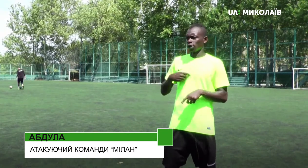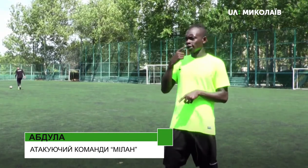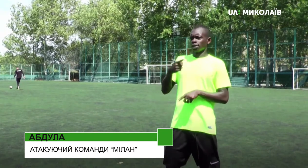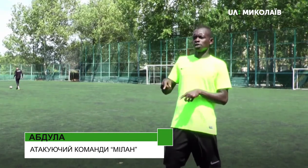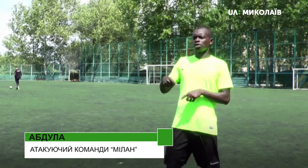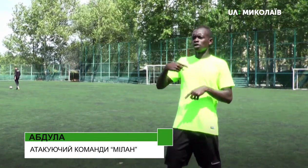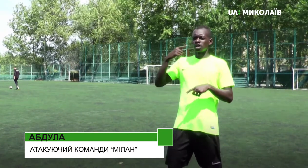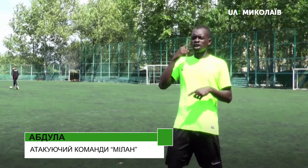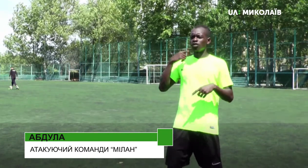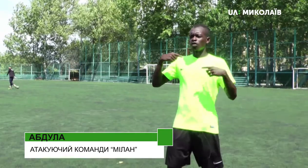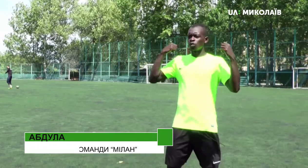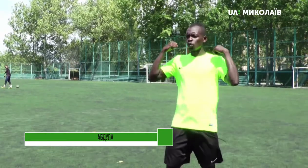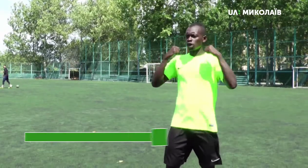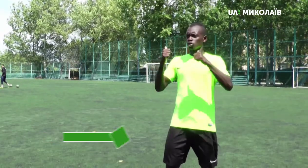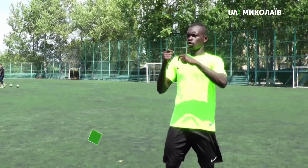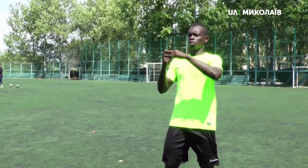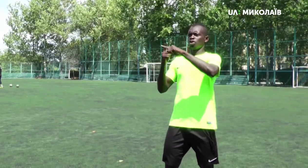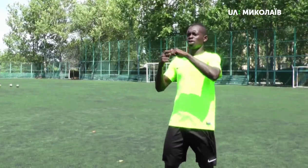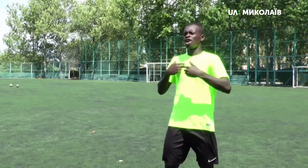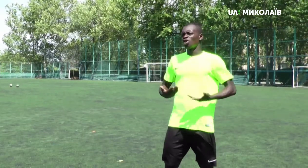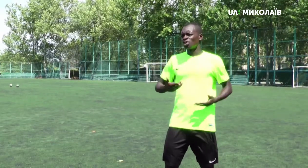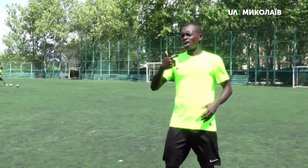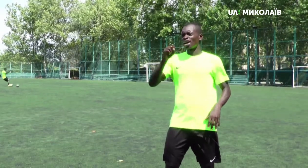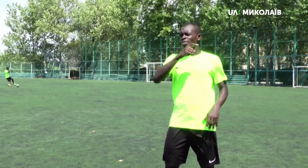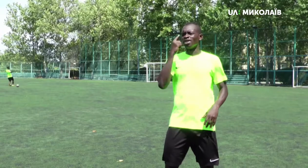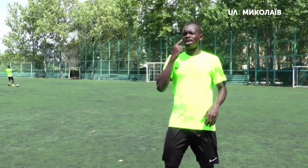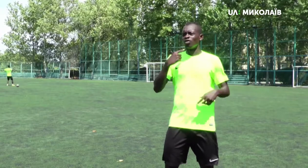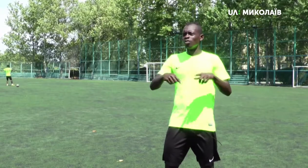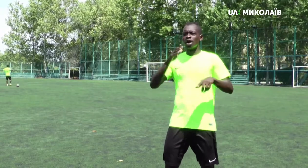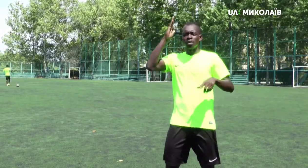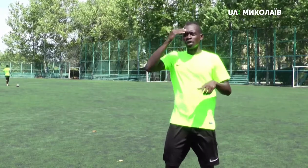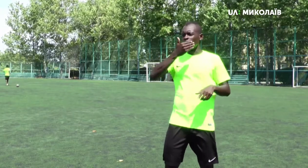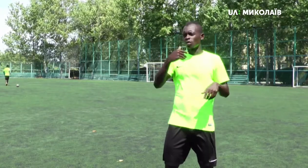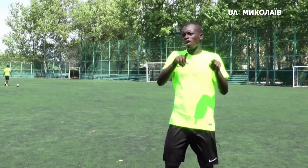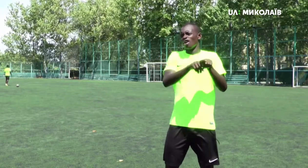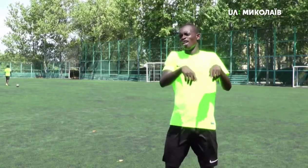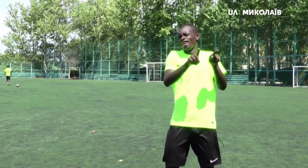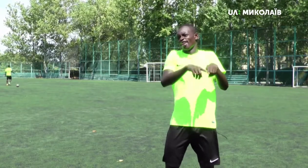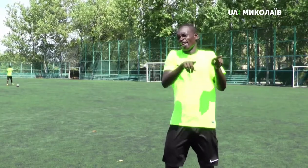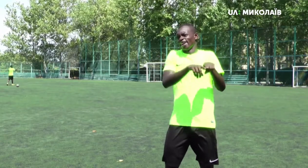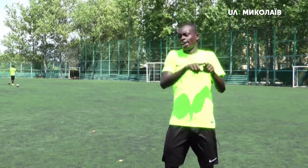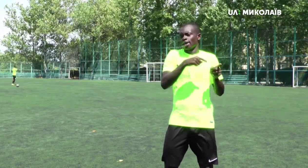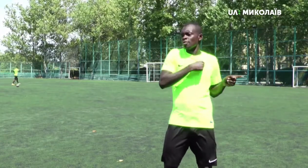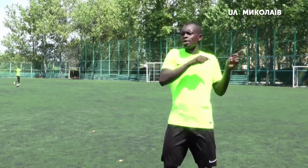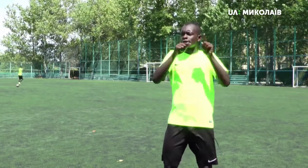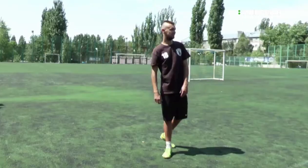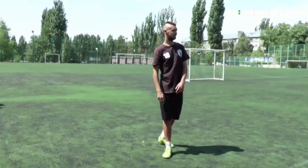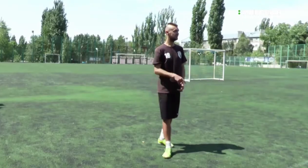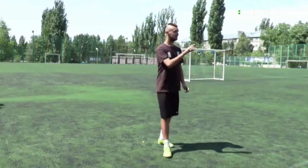не було. Там все однакове, якесь нецікаве. Я тут розвиваюся, можу бути гравцем команди та тренувати свої здібності. Захисник